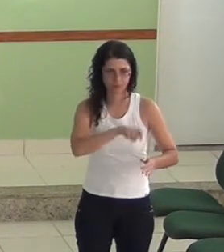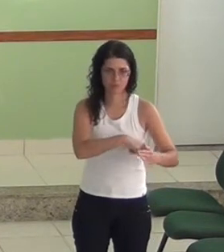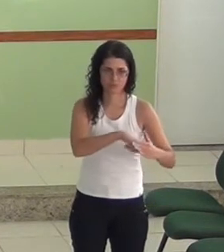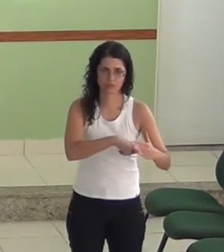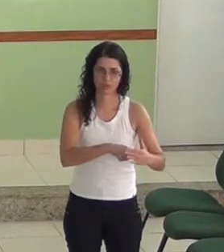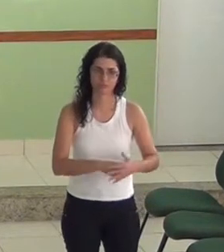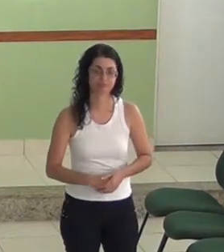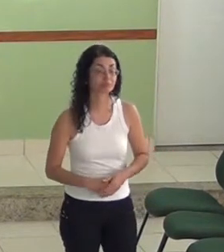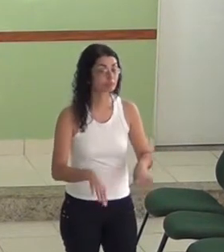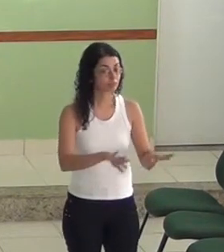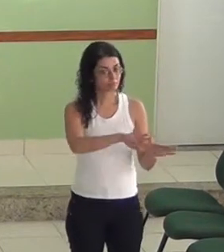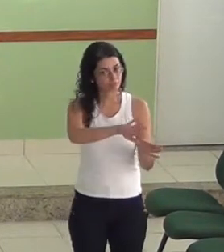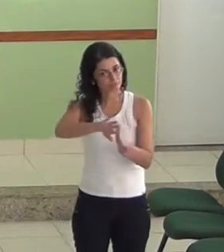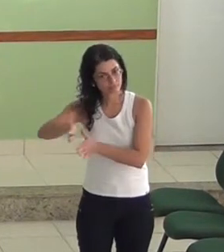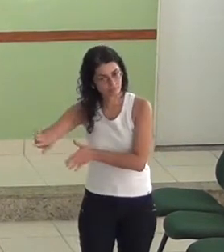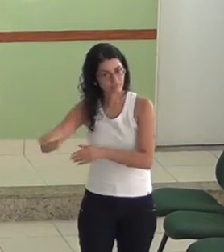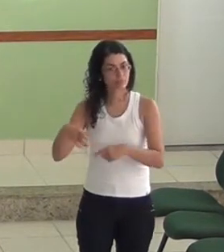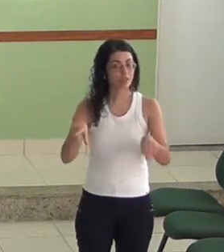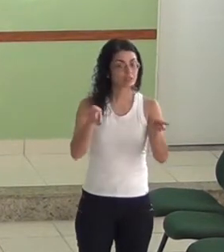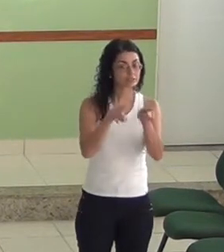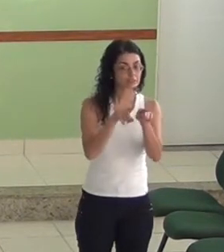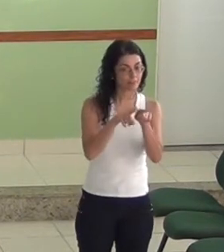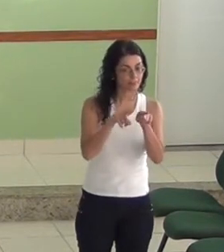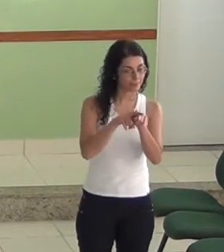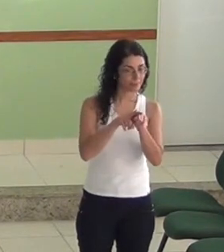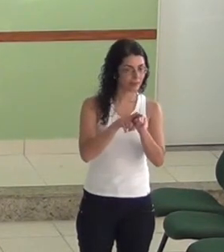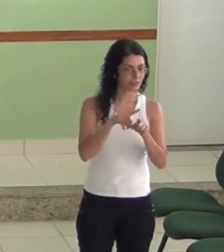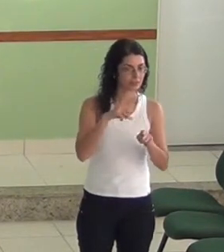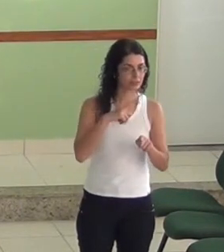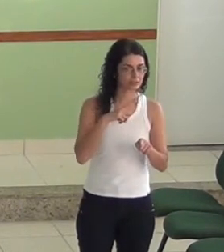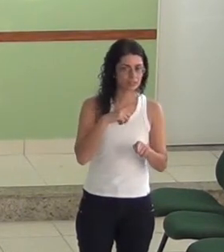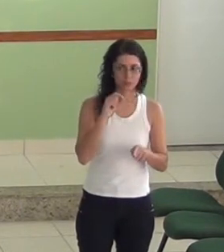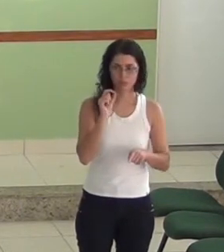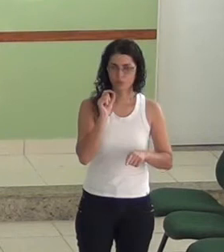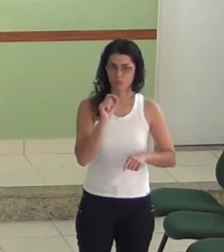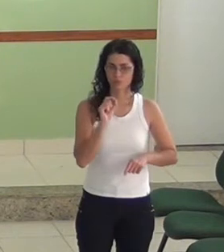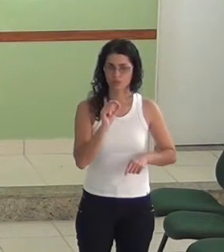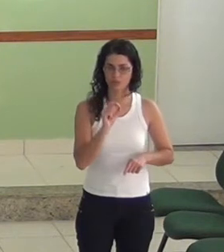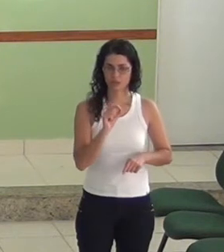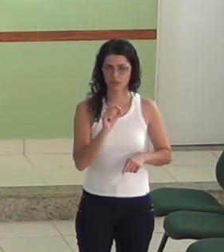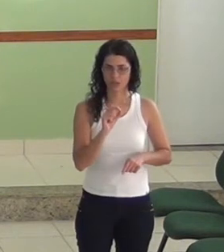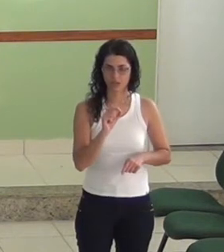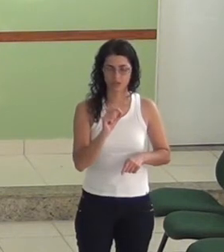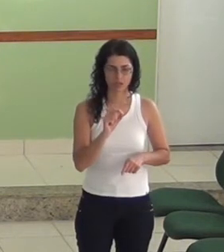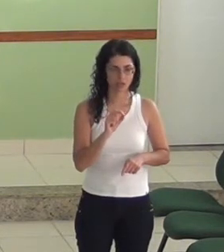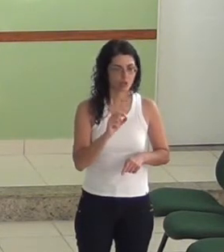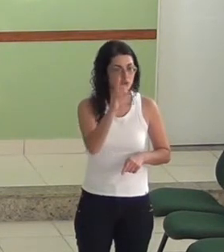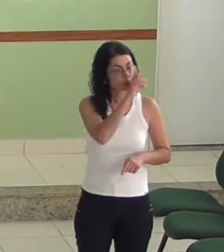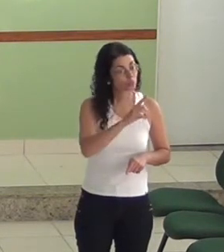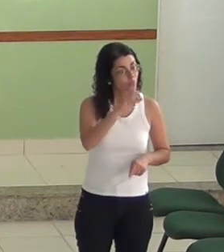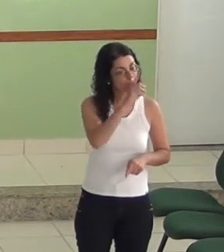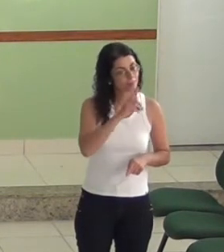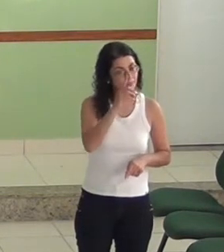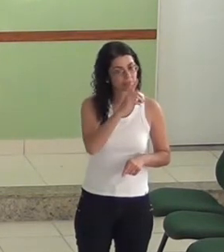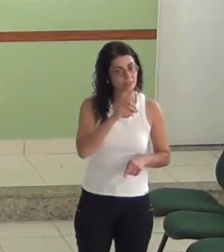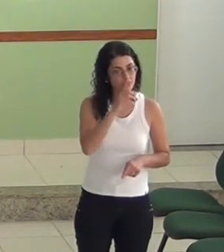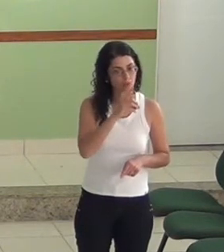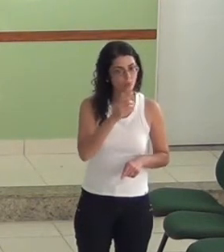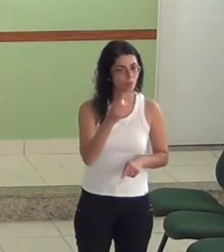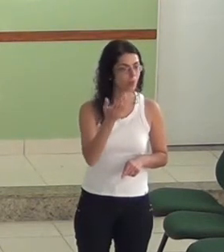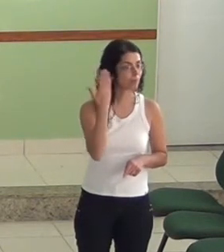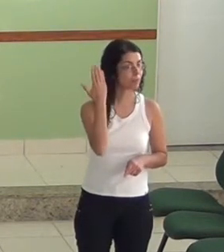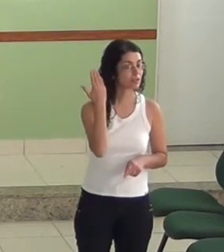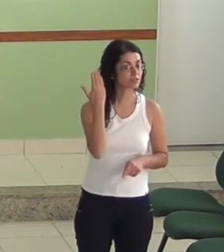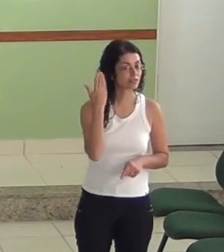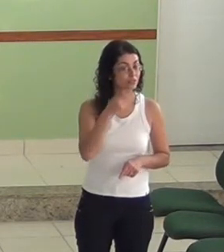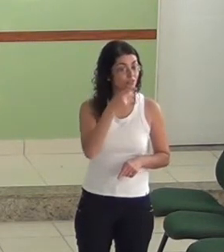Temos também nossos trabalhos na nossa igreja, que é no domingo passado foi falado dos embaixadores, já começou, os embaixadores do Rei